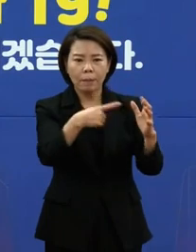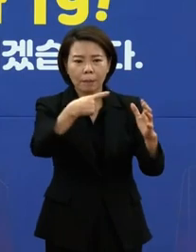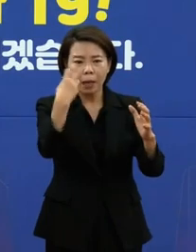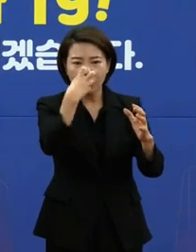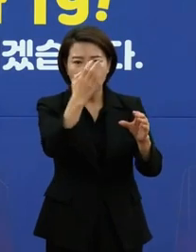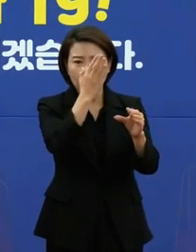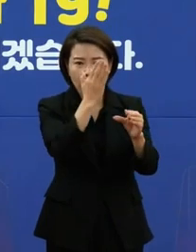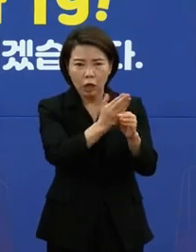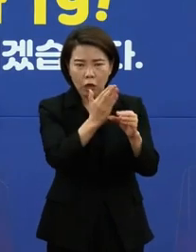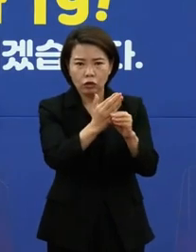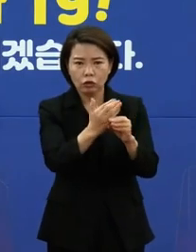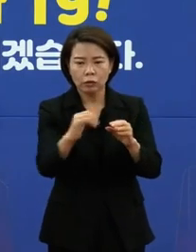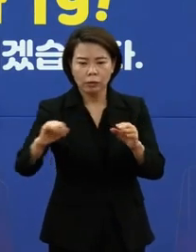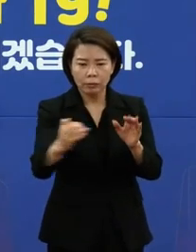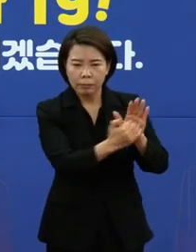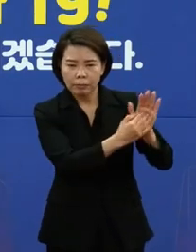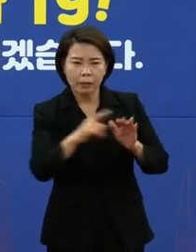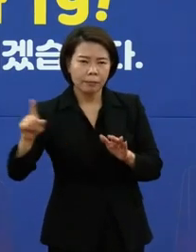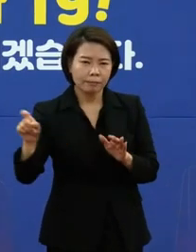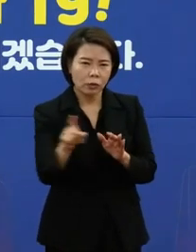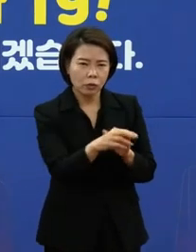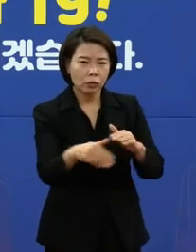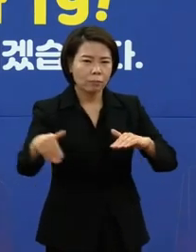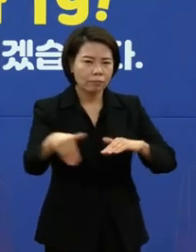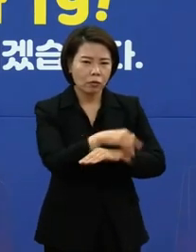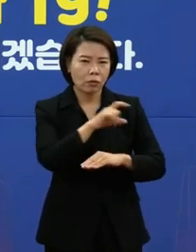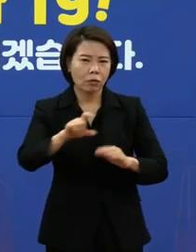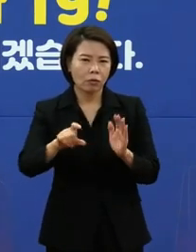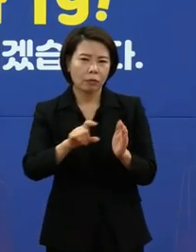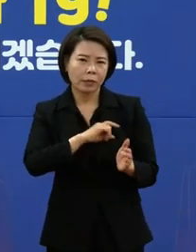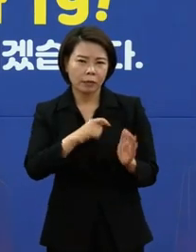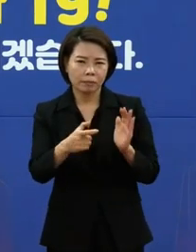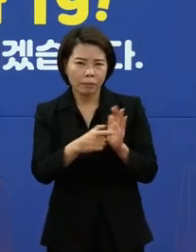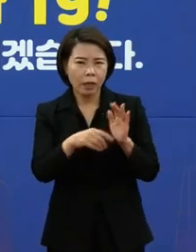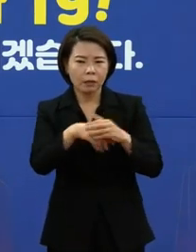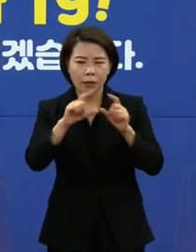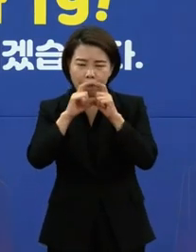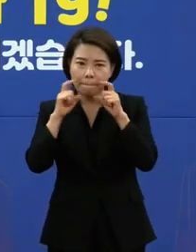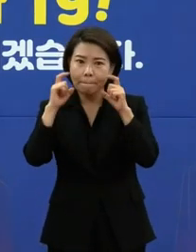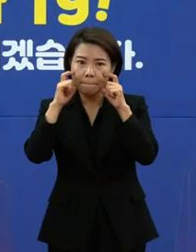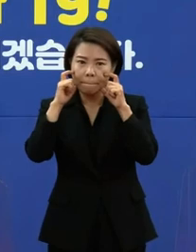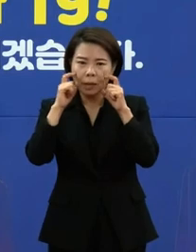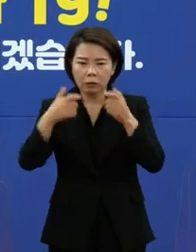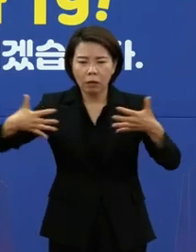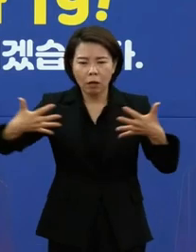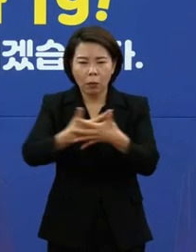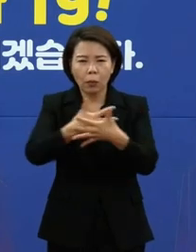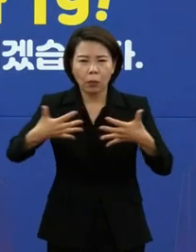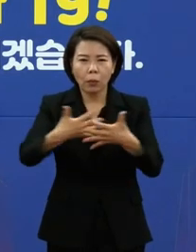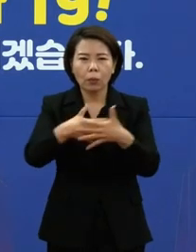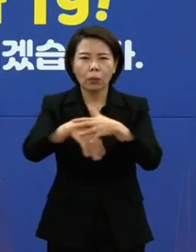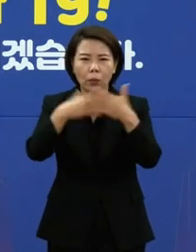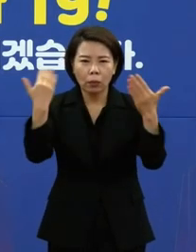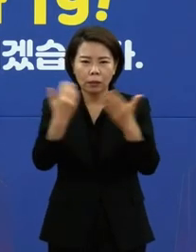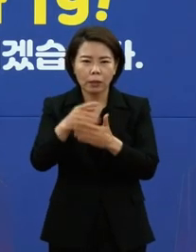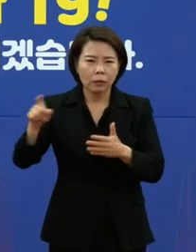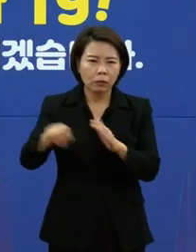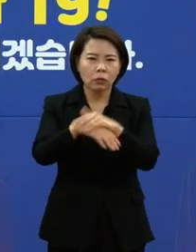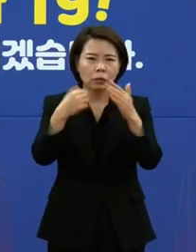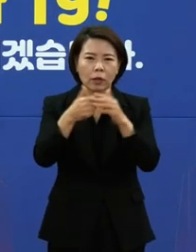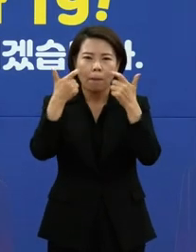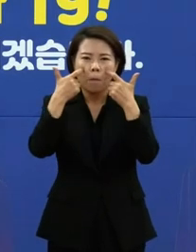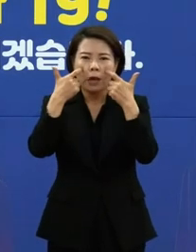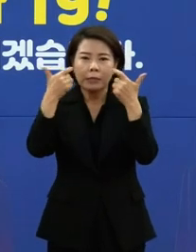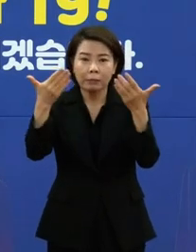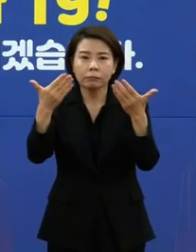과정에서 방역 소독과 출입자 관리, 마스크 착용, 환기 및 소독 사항이